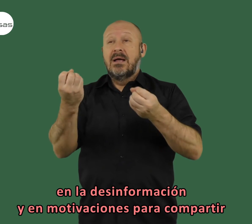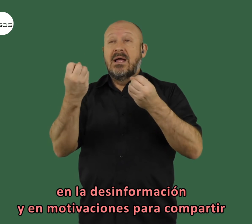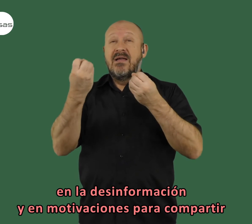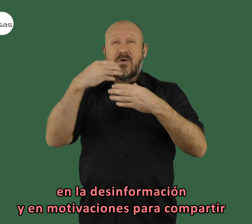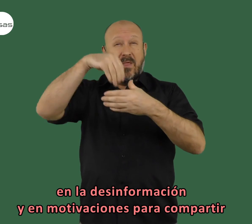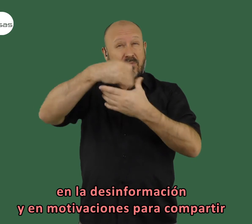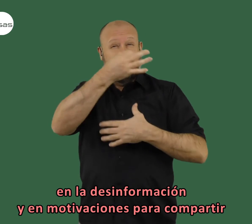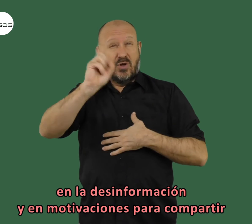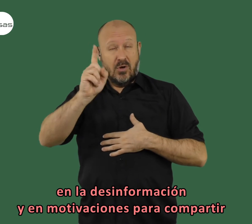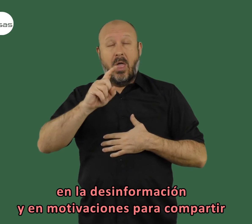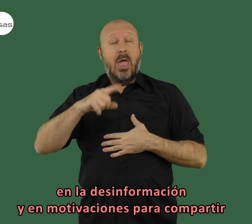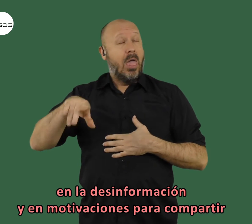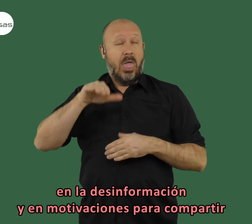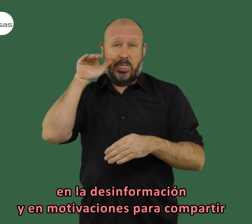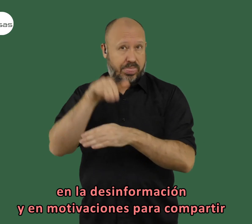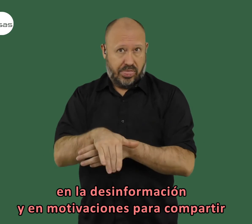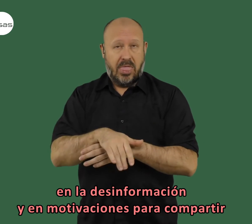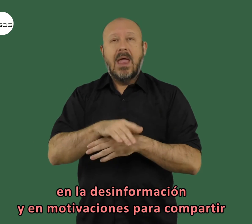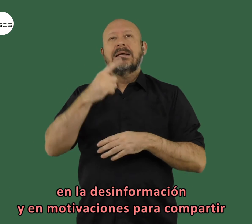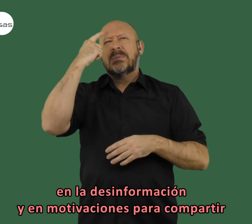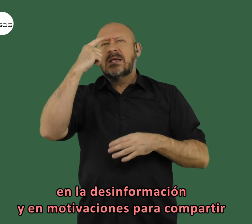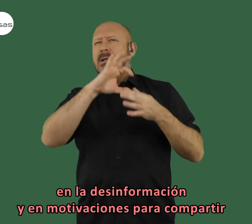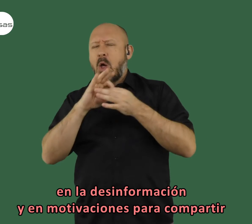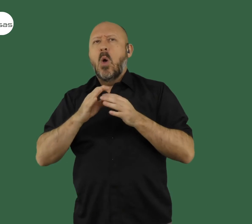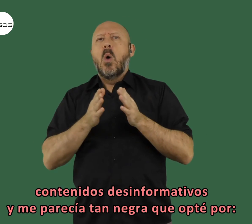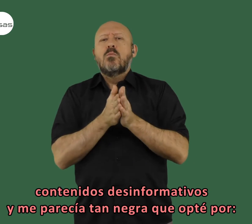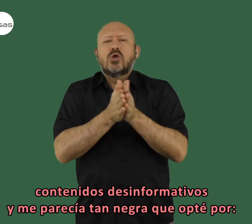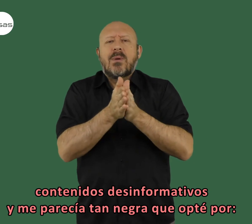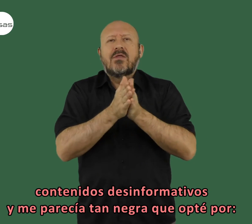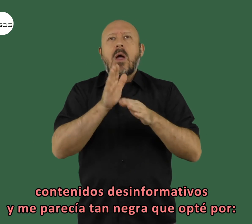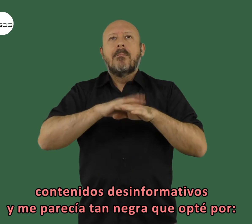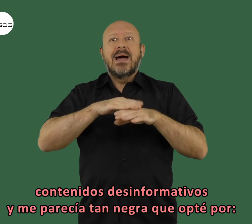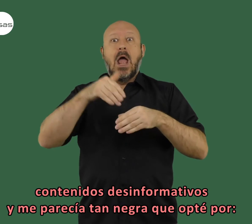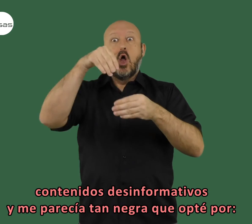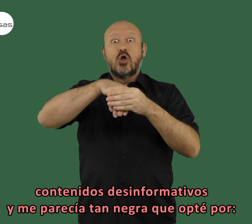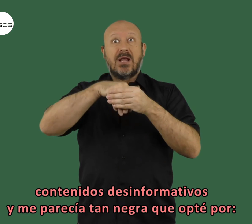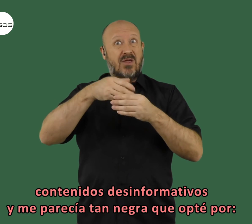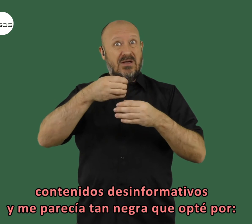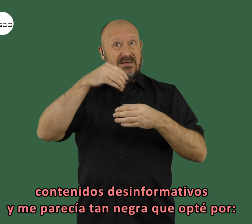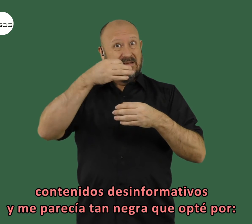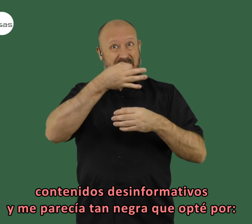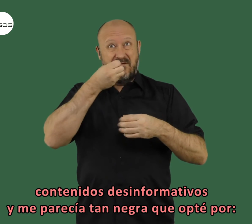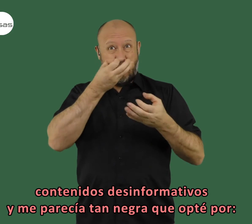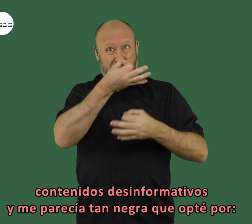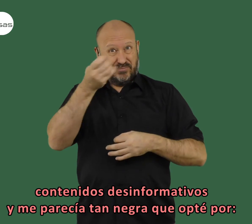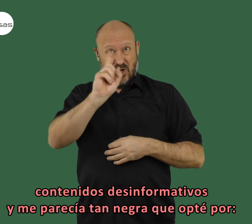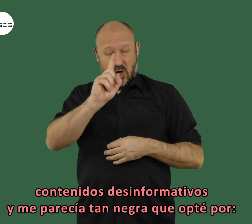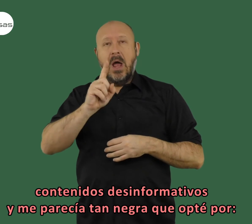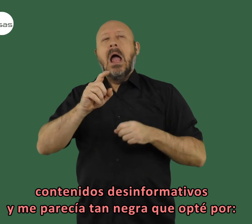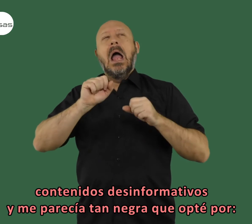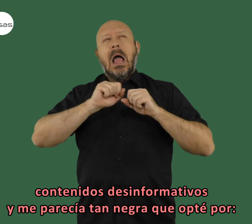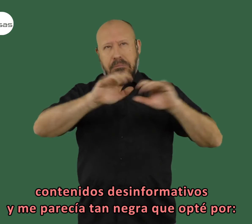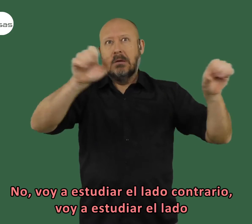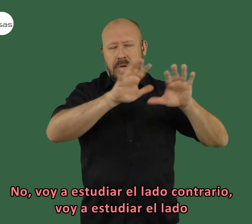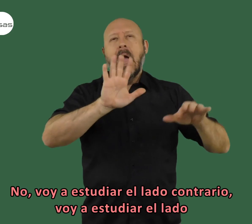en la desinformación y en motivaciones para compartir contenidos desinformativos. Y me parecía tan negra